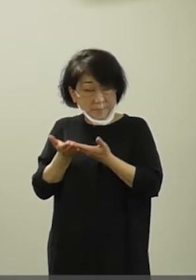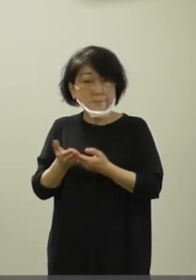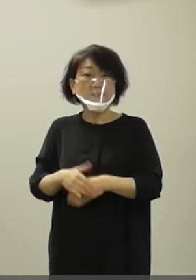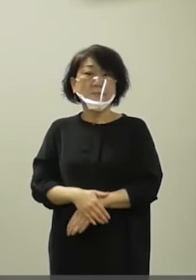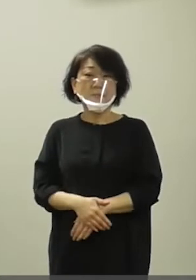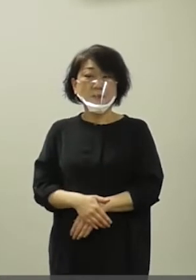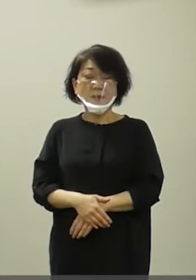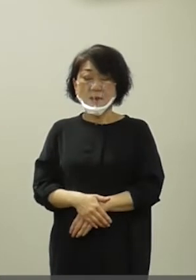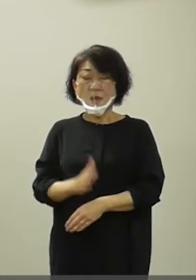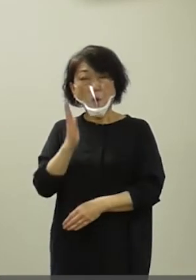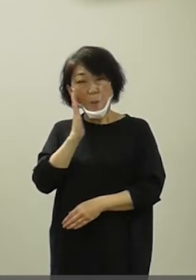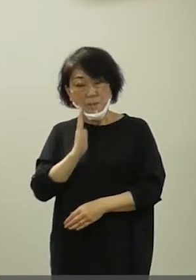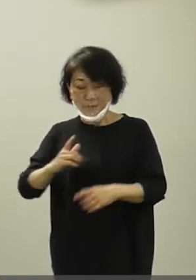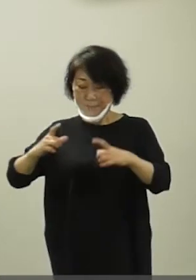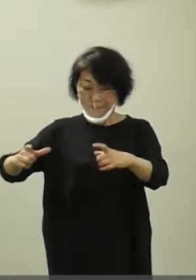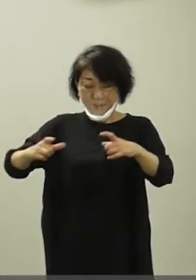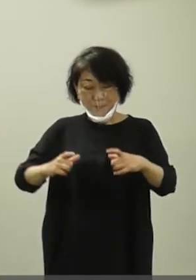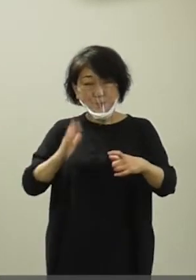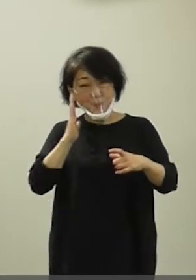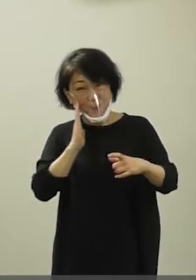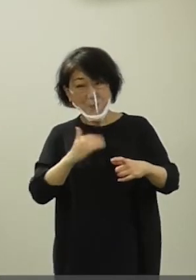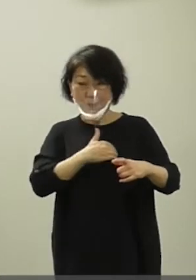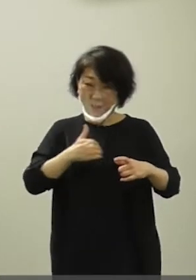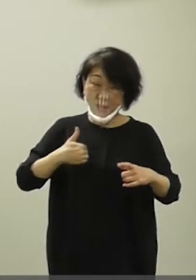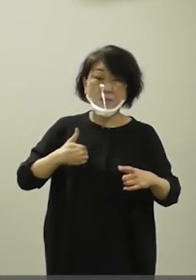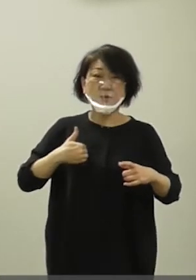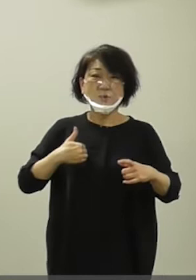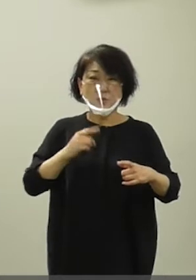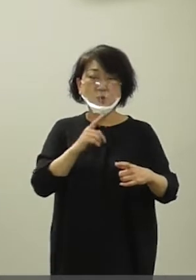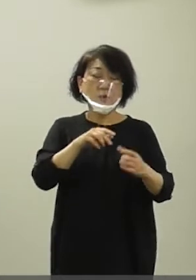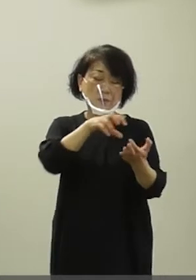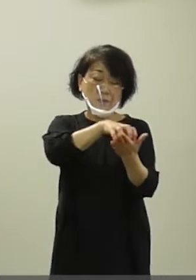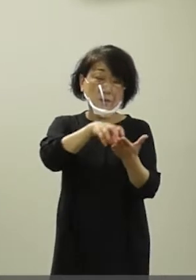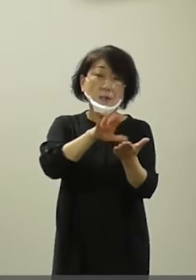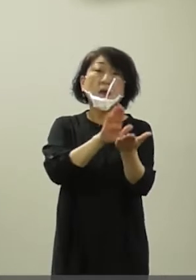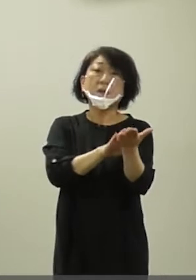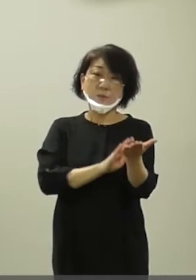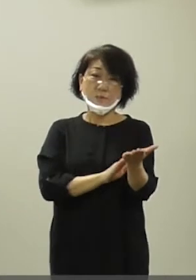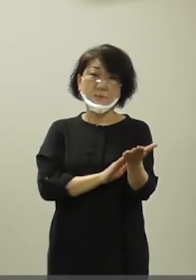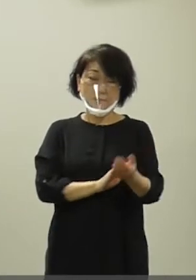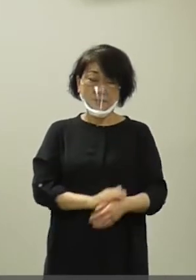したメニューで腕を振っていただくということになります